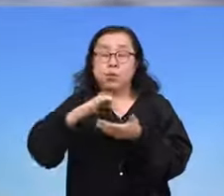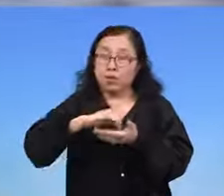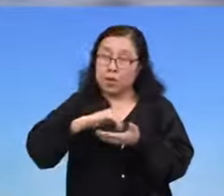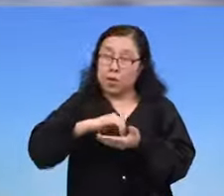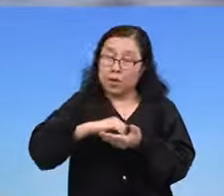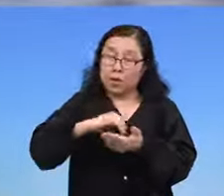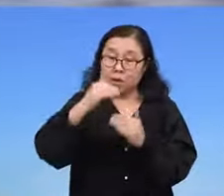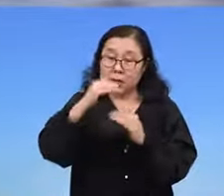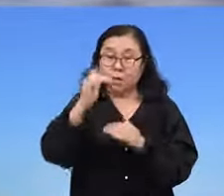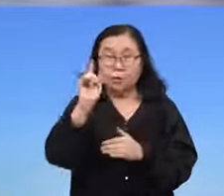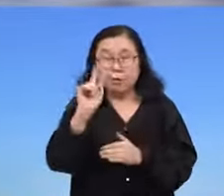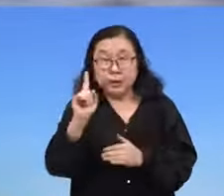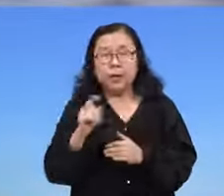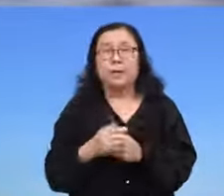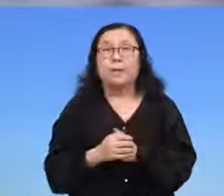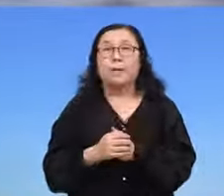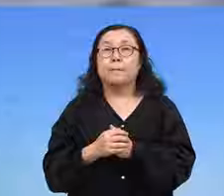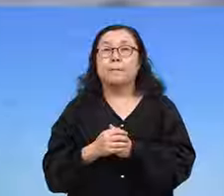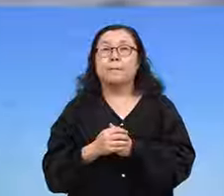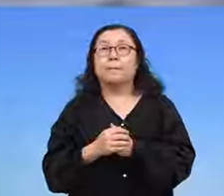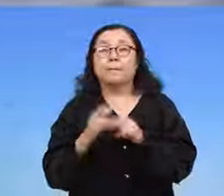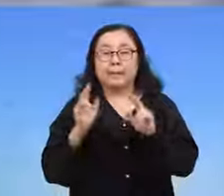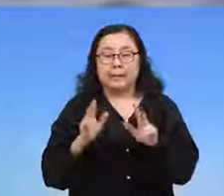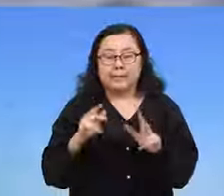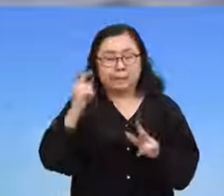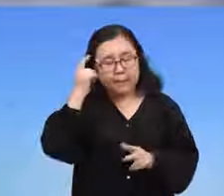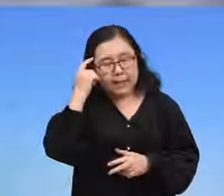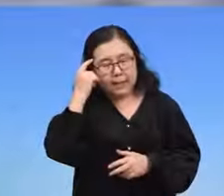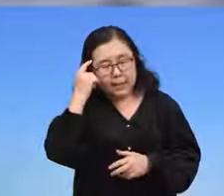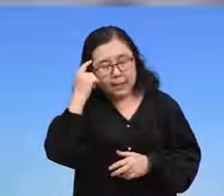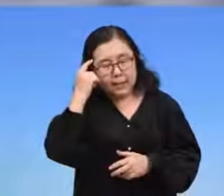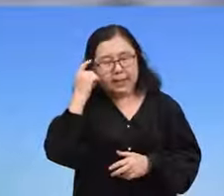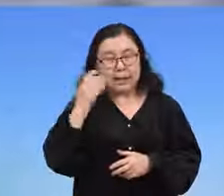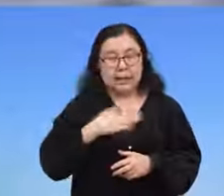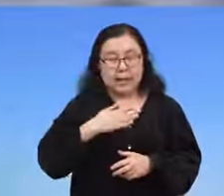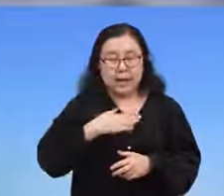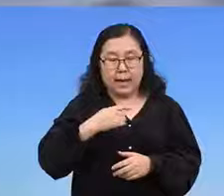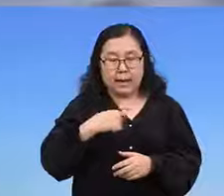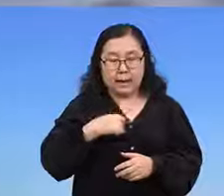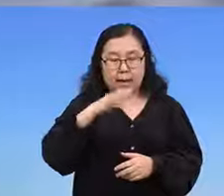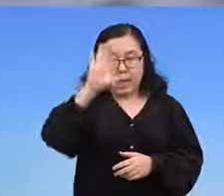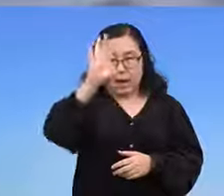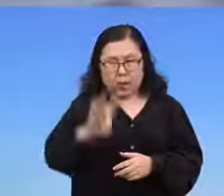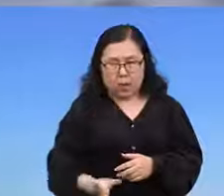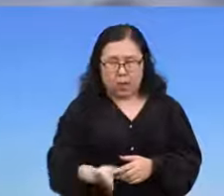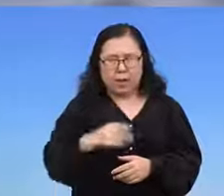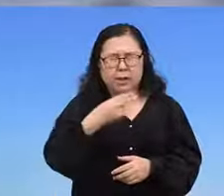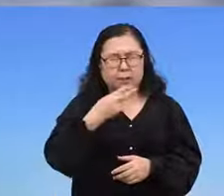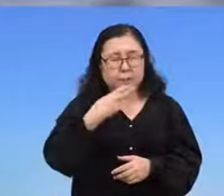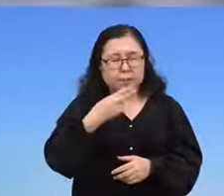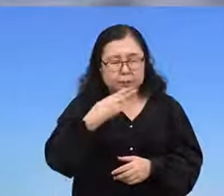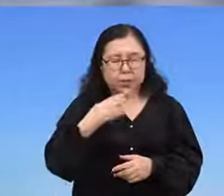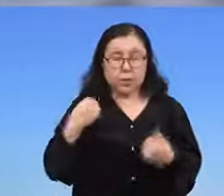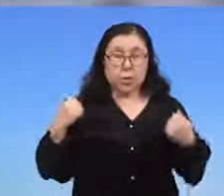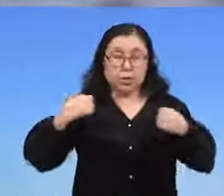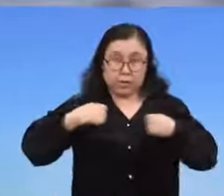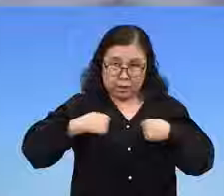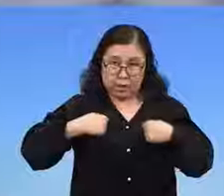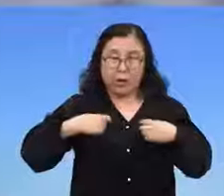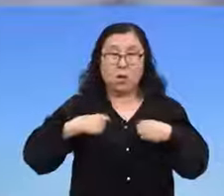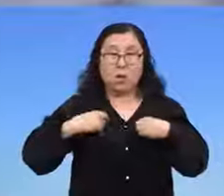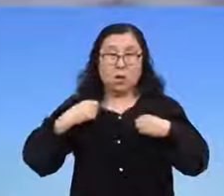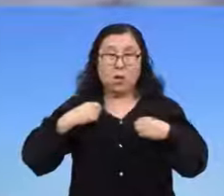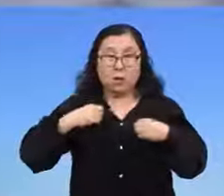무슨 후회를 하는가 하니까 이렇게 말하더라고요. 지금 생각하니 제게 어울리지 않는